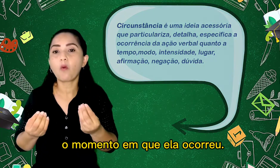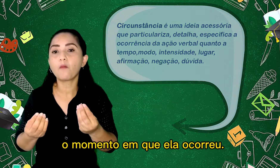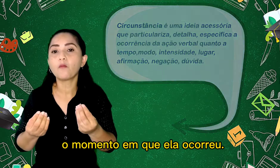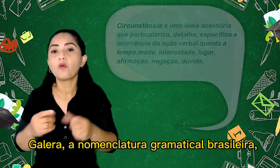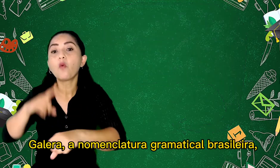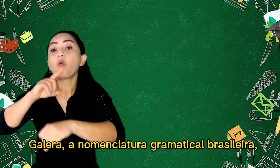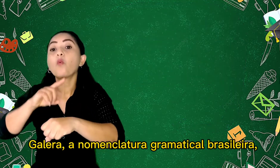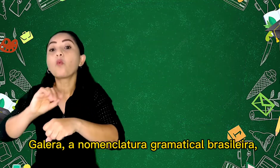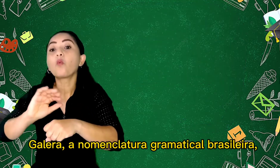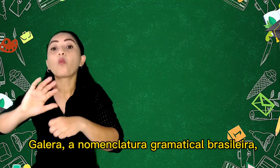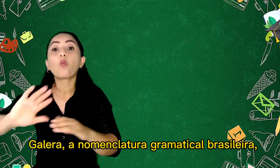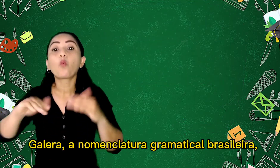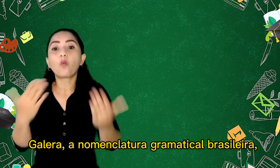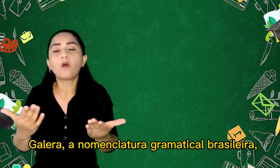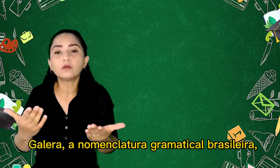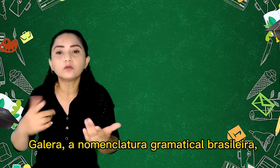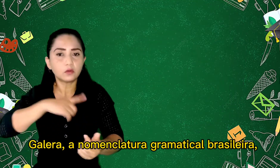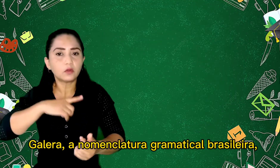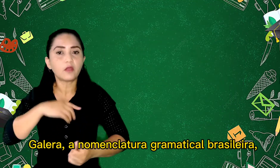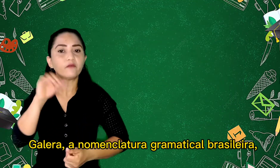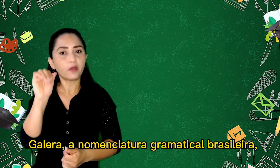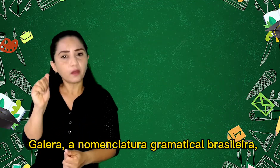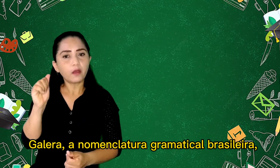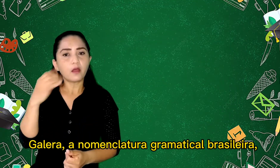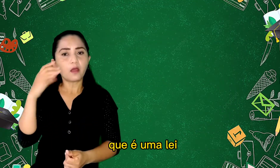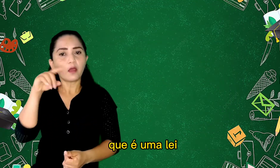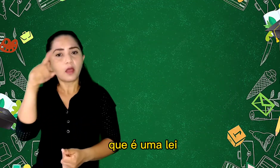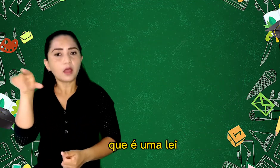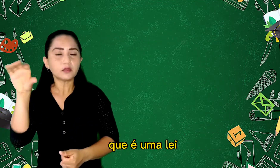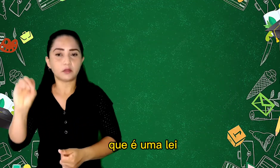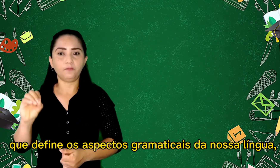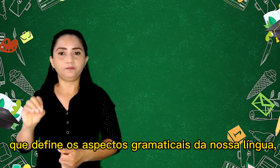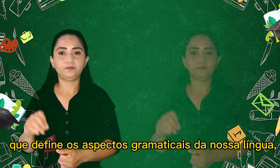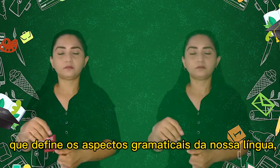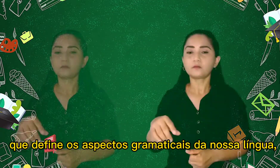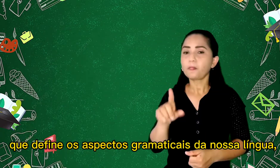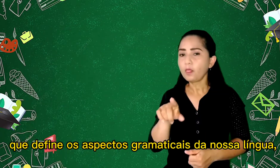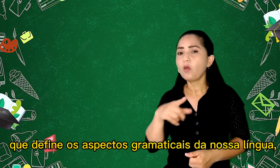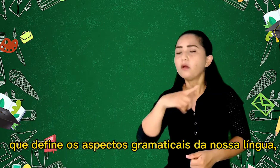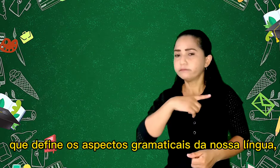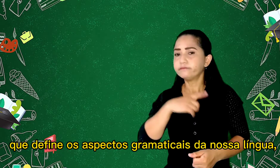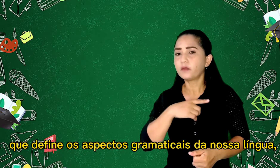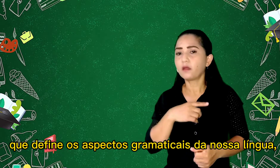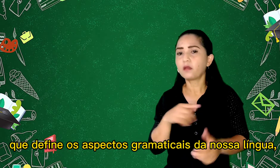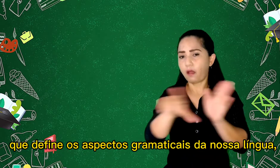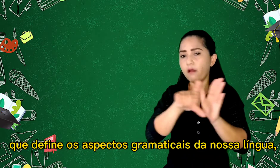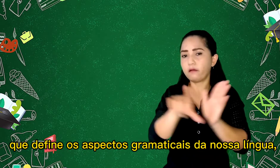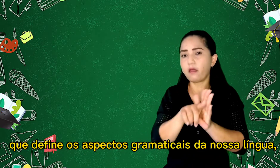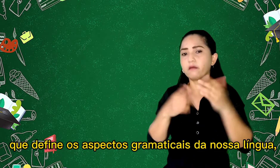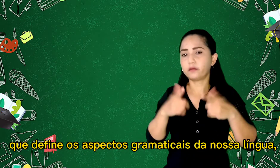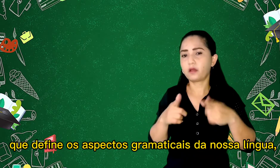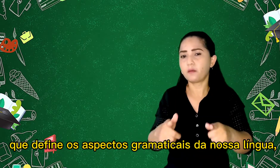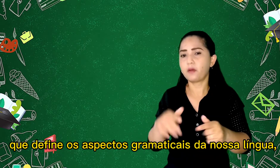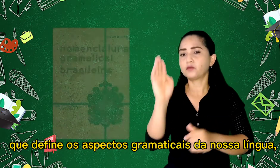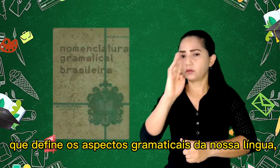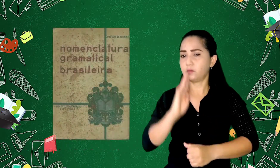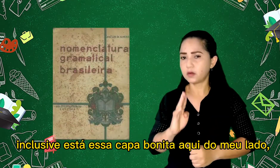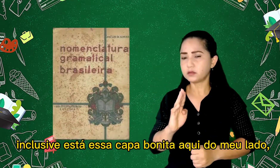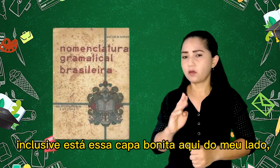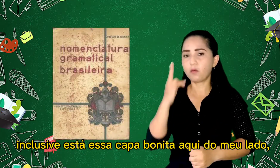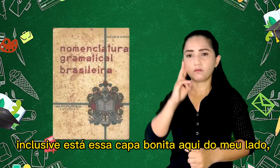ela ocorreu. Galera, a nomenclatura gramatical brasileira, que é uma lei que define os aspectos gramaticais da nossa